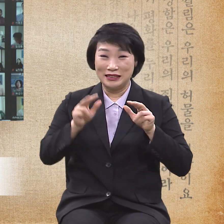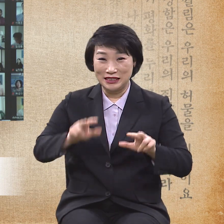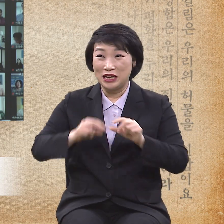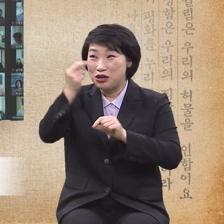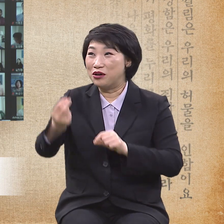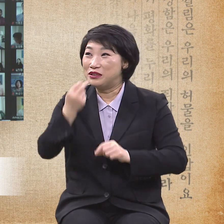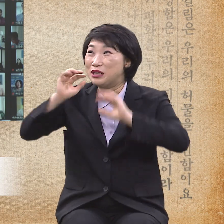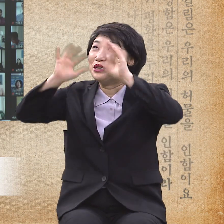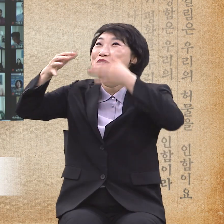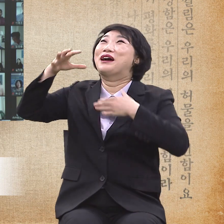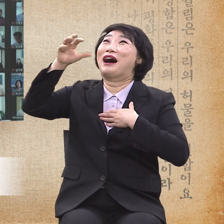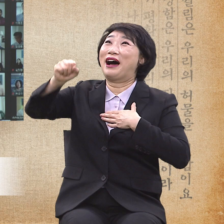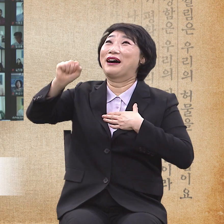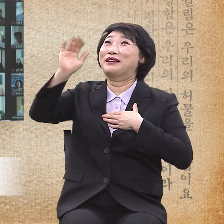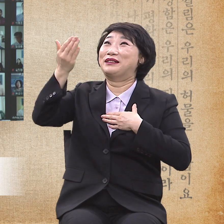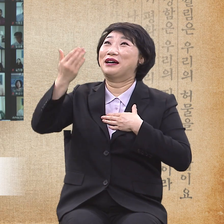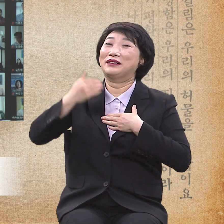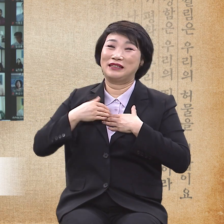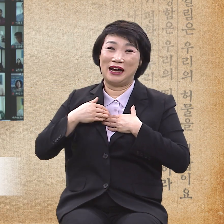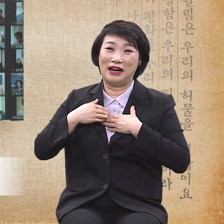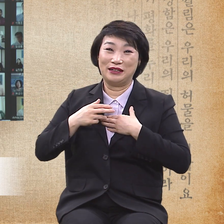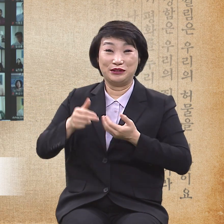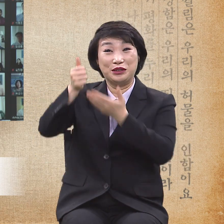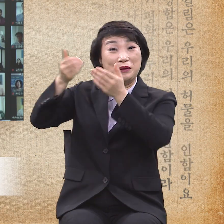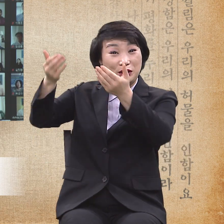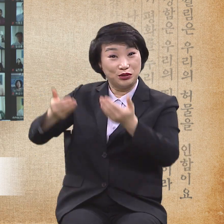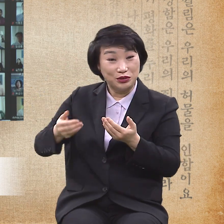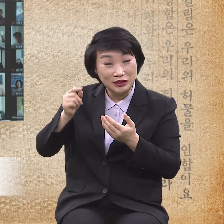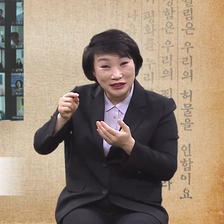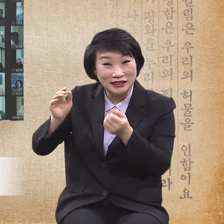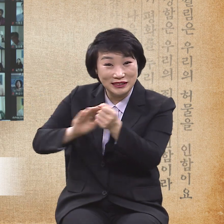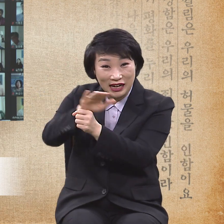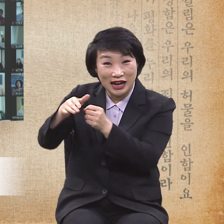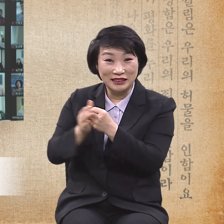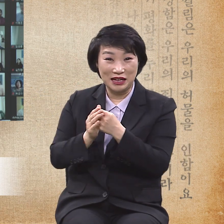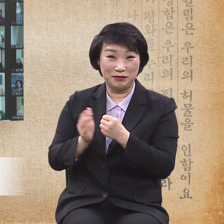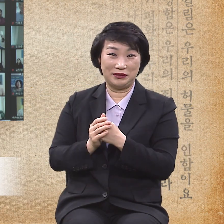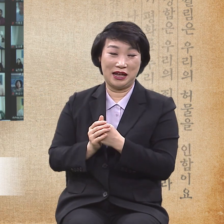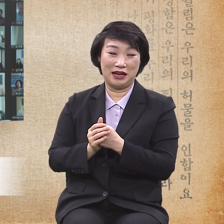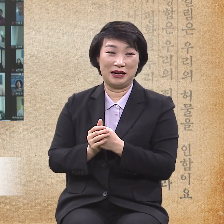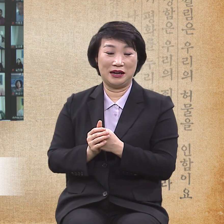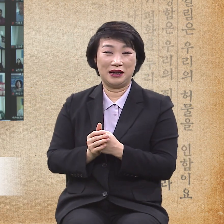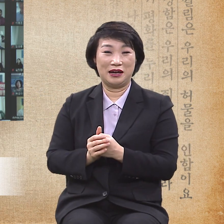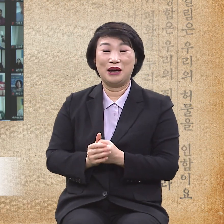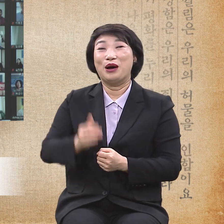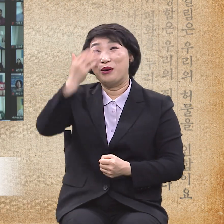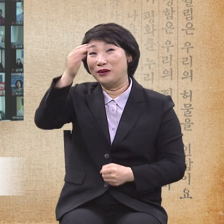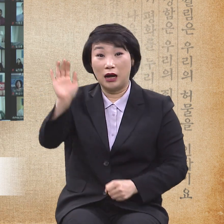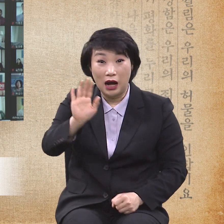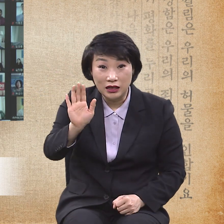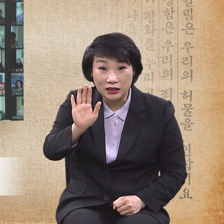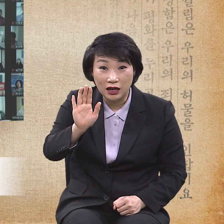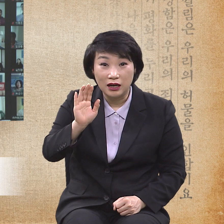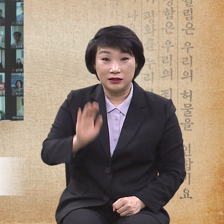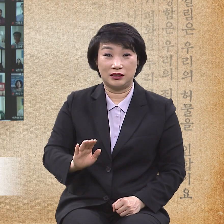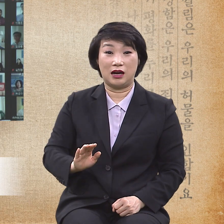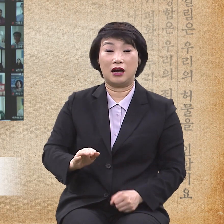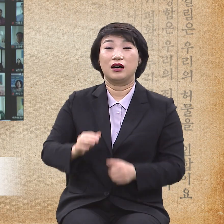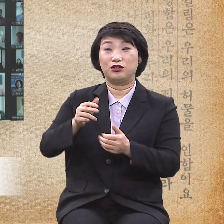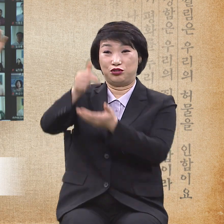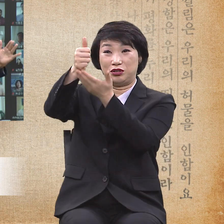영생과 천국을 소유했습니다. 주가 주신 사랑입니다. 공짜가 아닙니다.